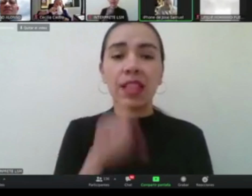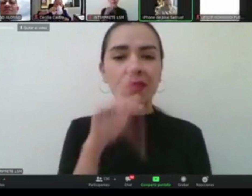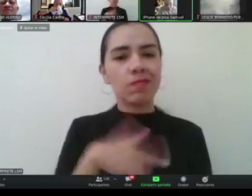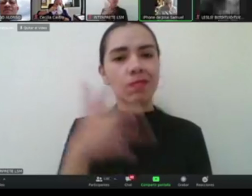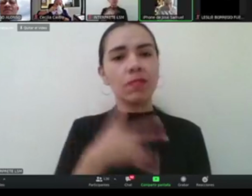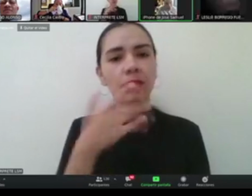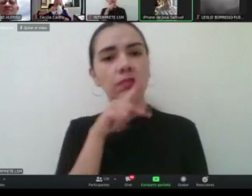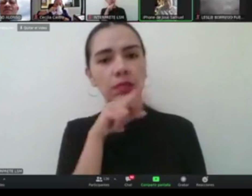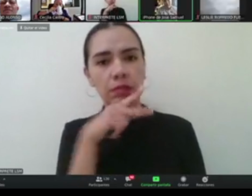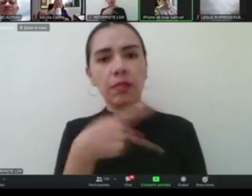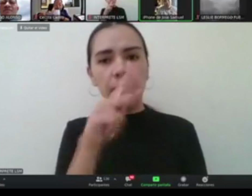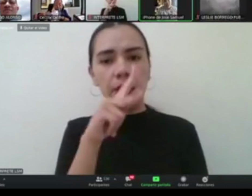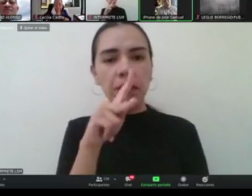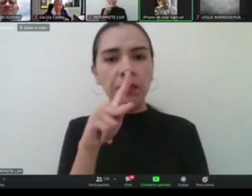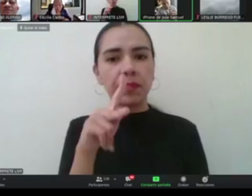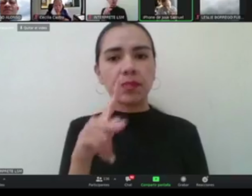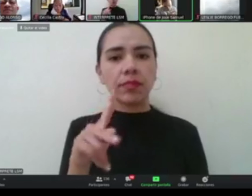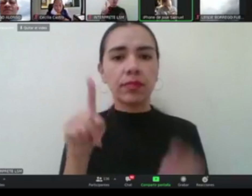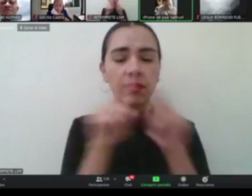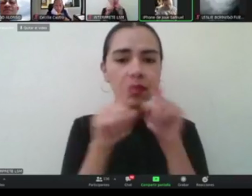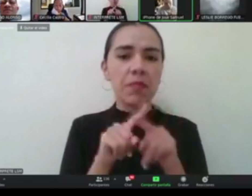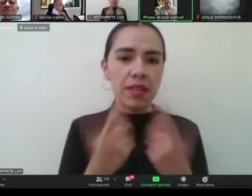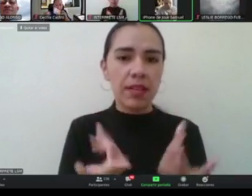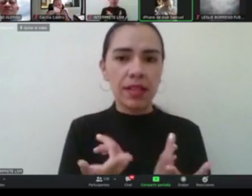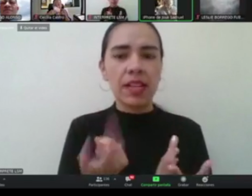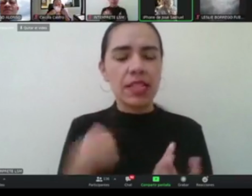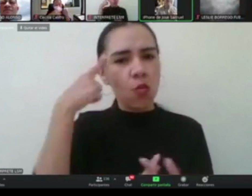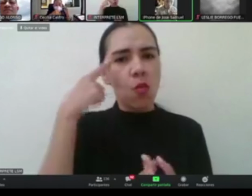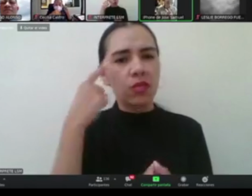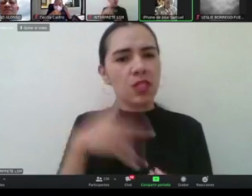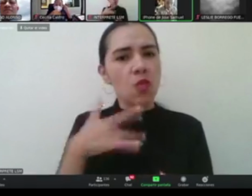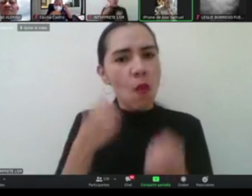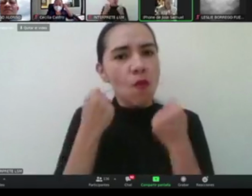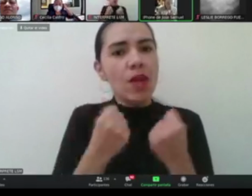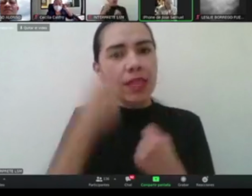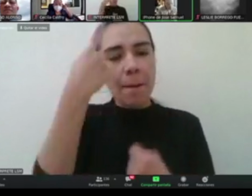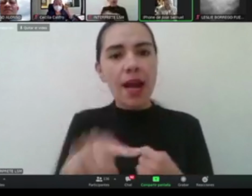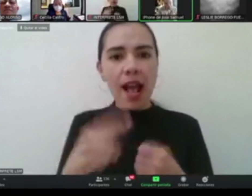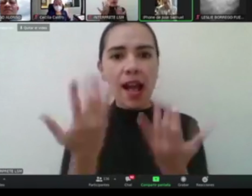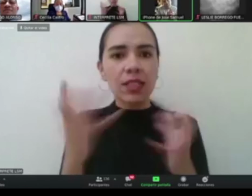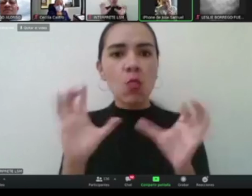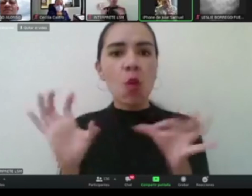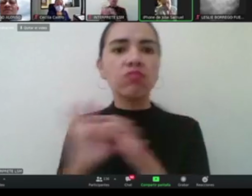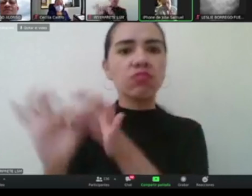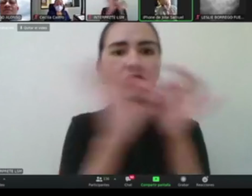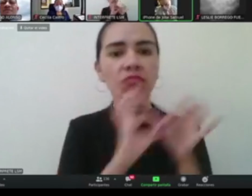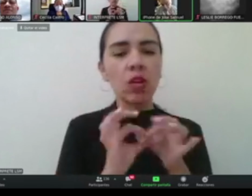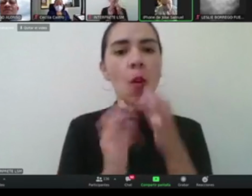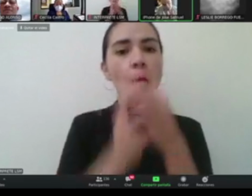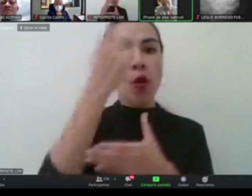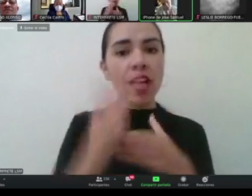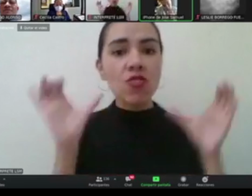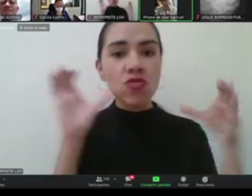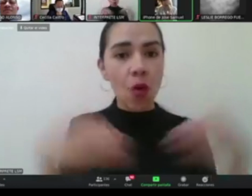pero también me esperanza que hagamos esfuerzos colectivos, y aquí viene lo importante de romper